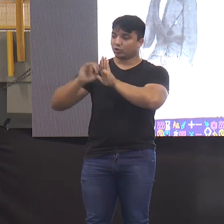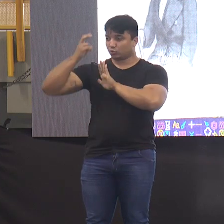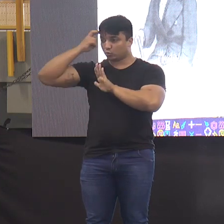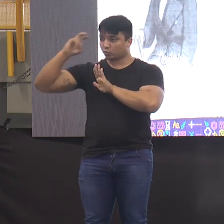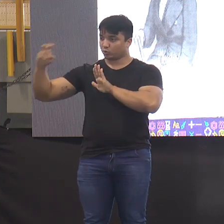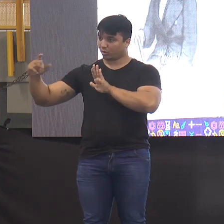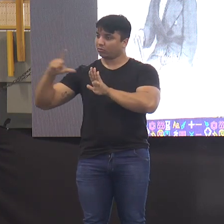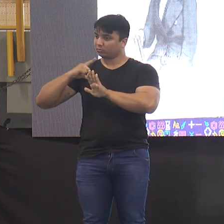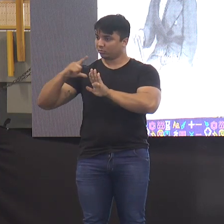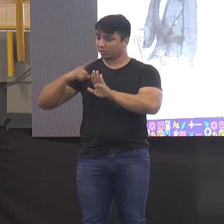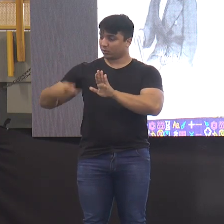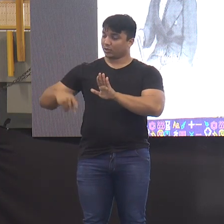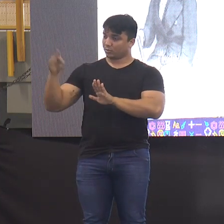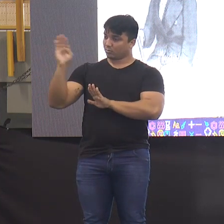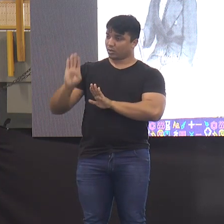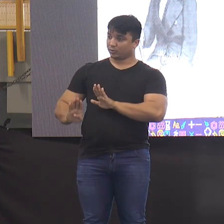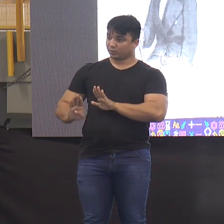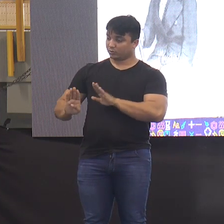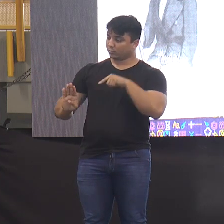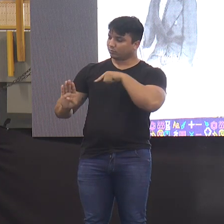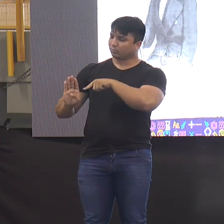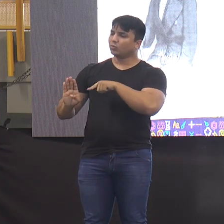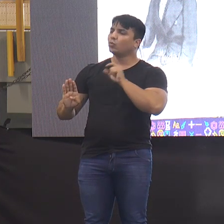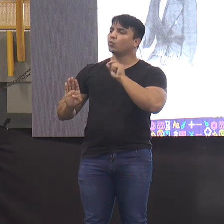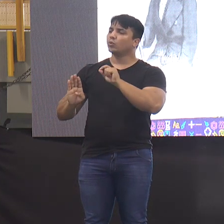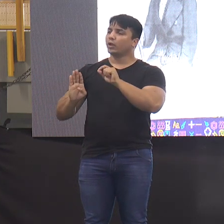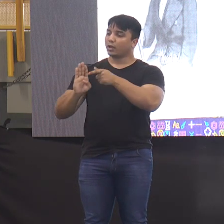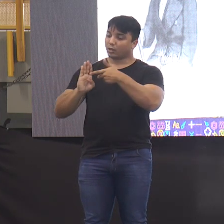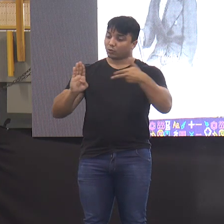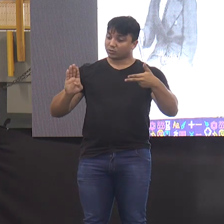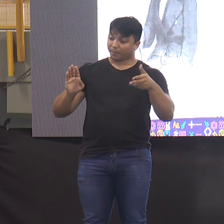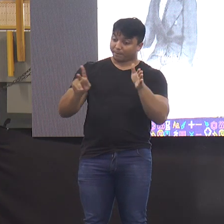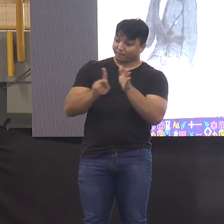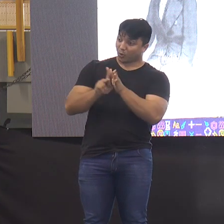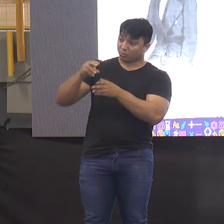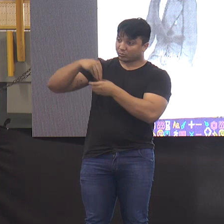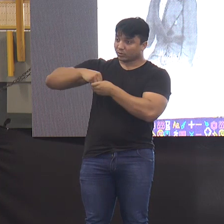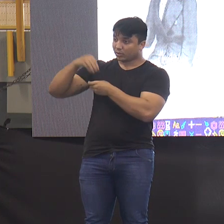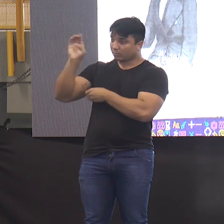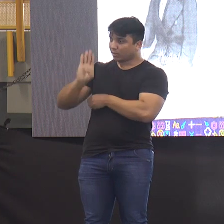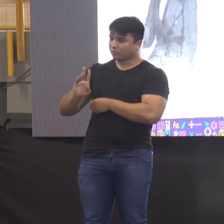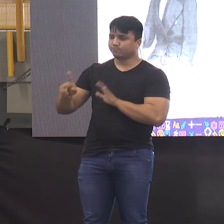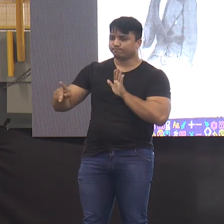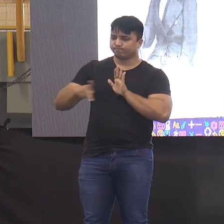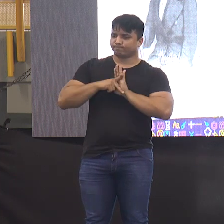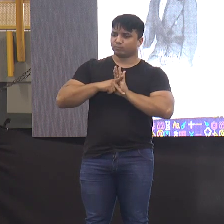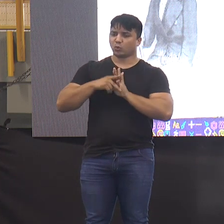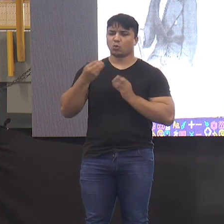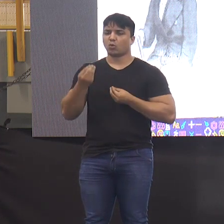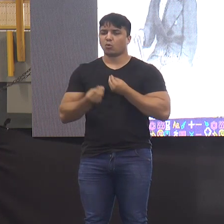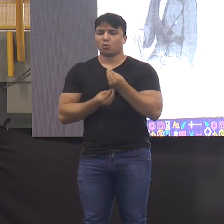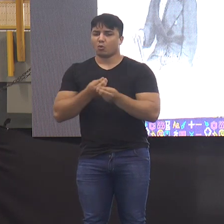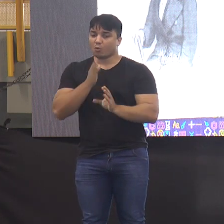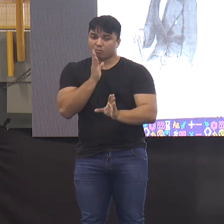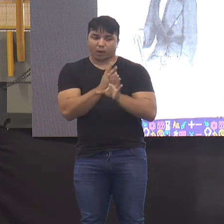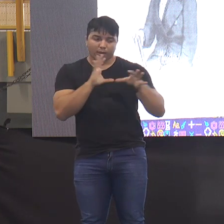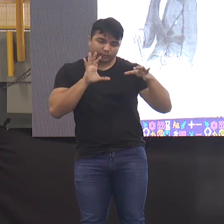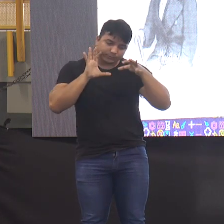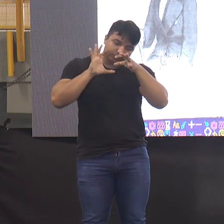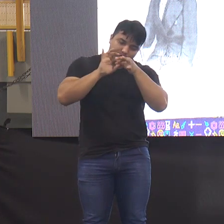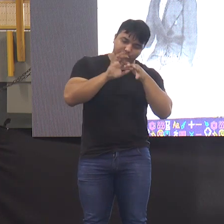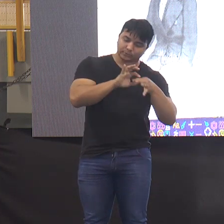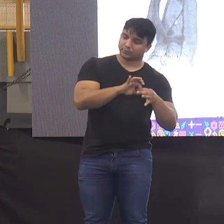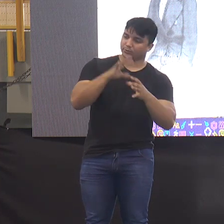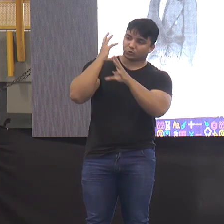cultural. Esses elementos estão relacionados àquilo que faz de nós brasileiros. E quem